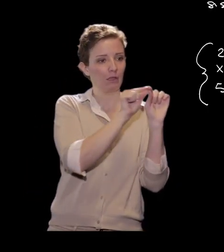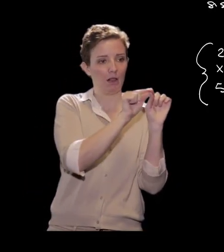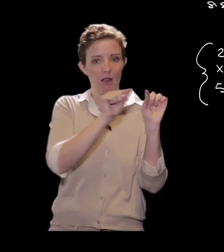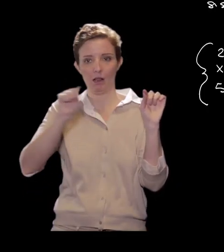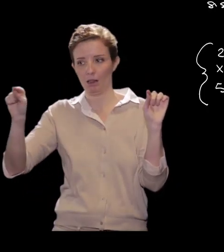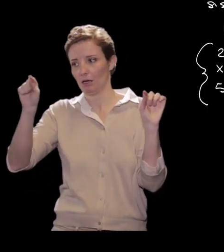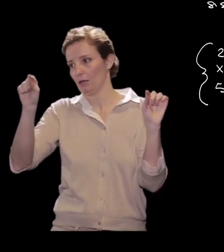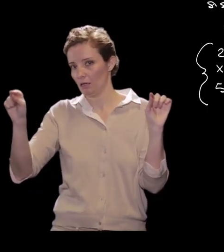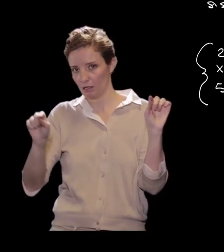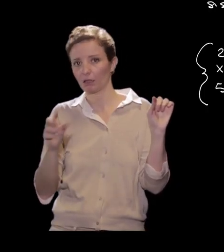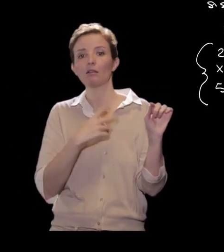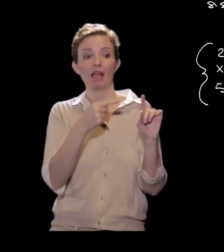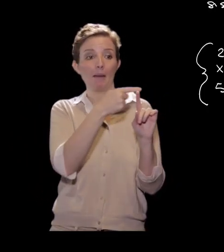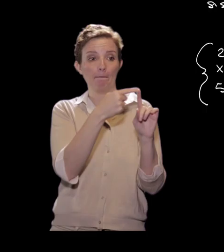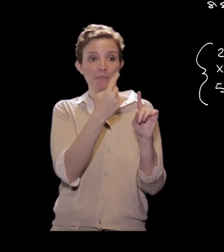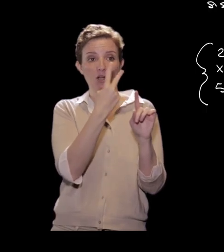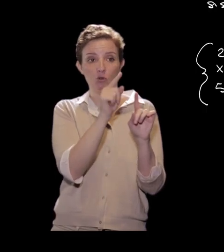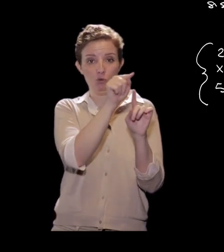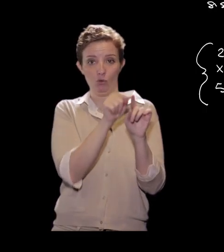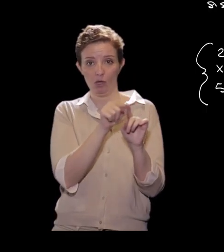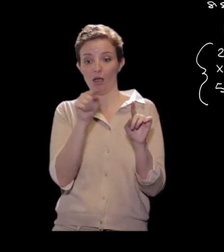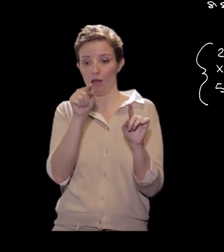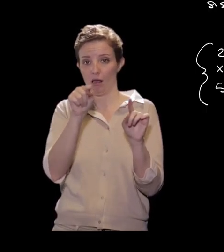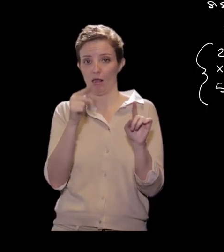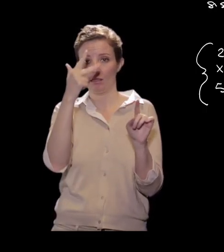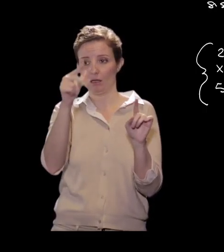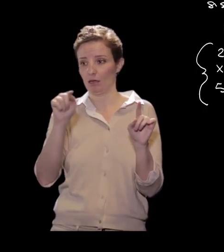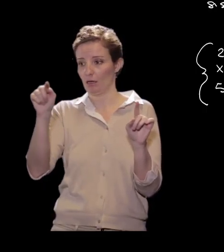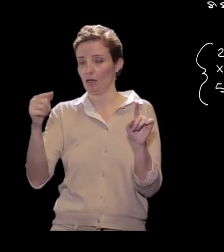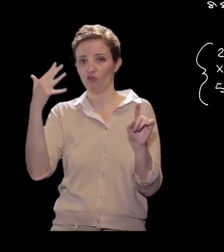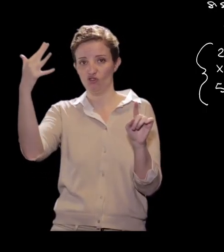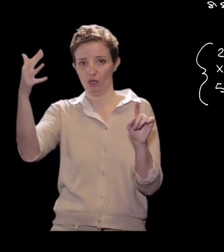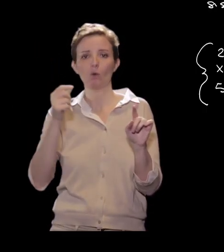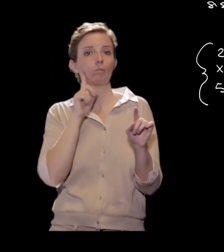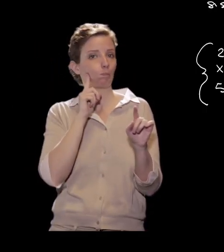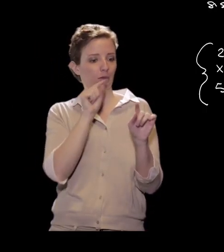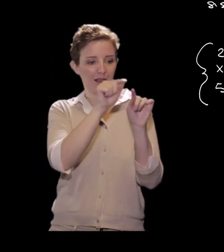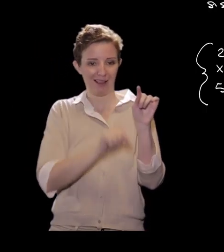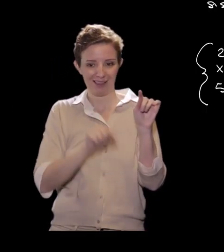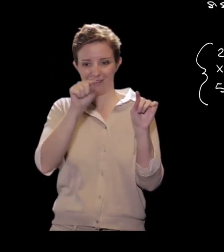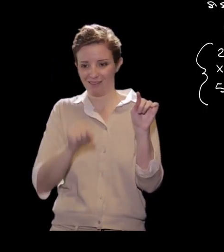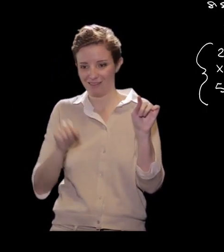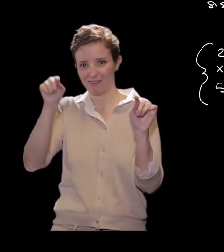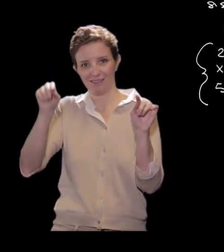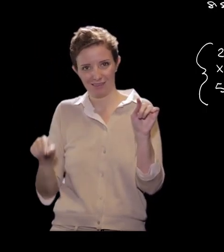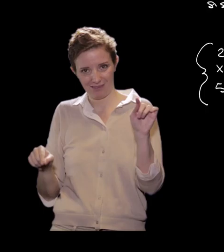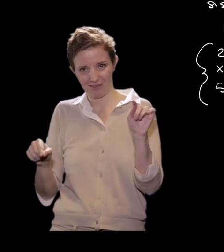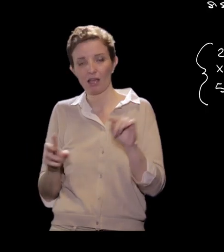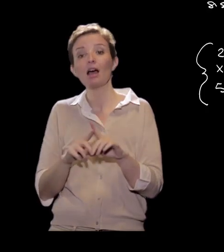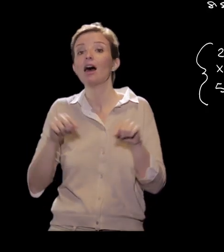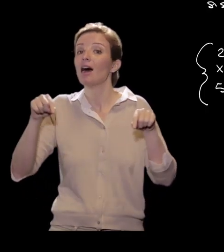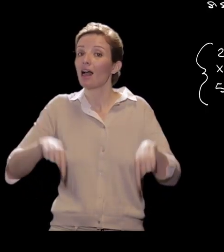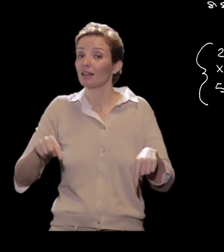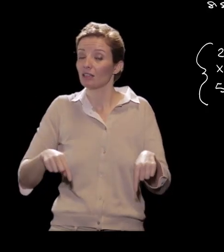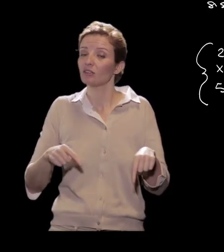valori meno 2 3 e 5 anche qua nuovamente linee verticali questa volta andiamo